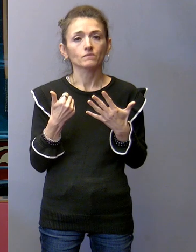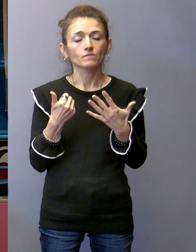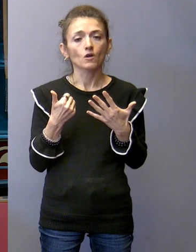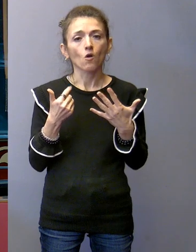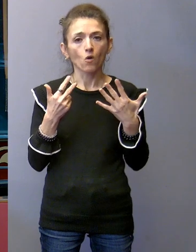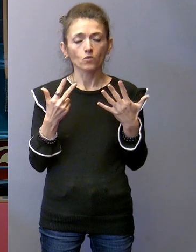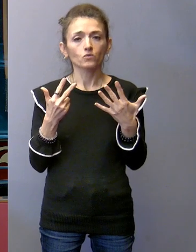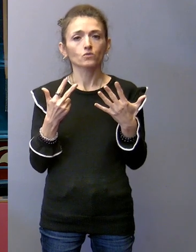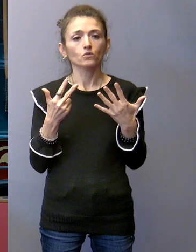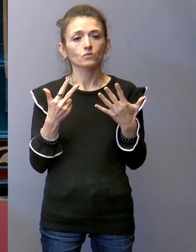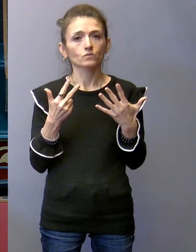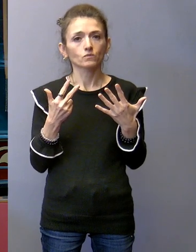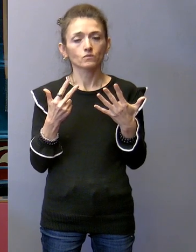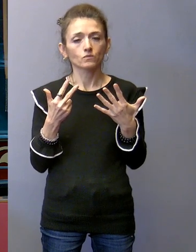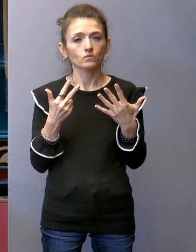8